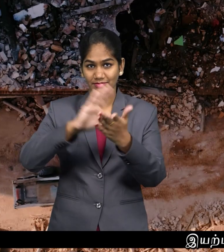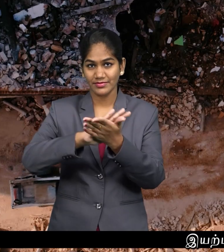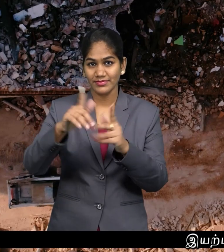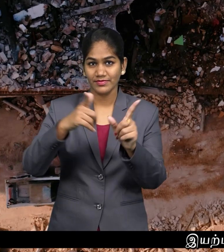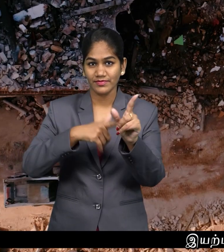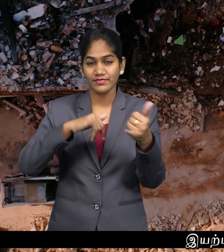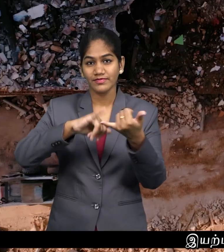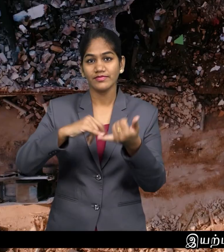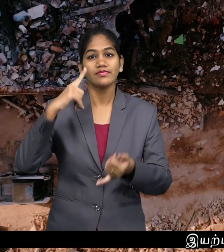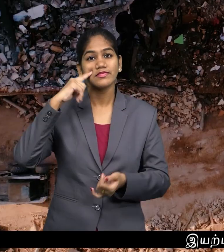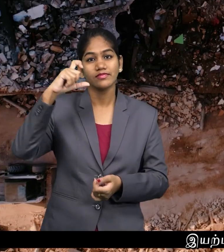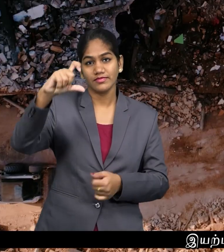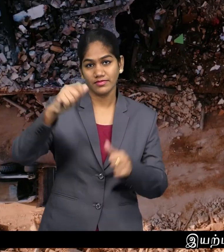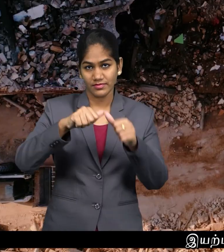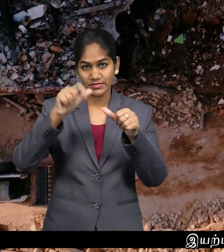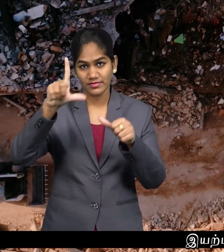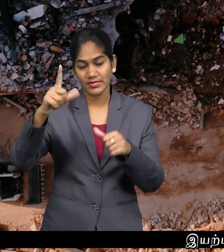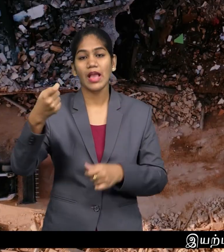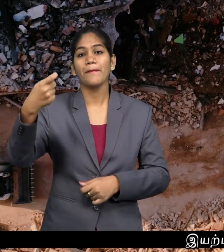இயற்பியல் மூலதனம்.